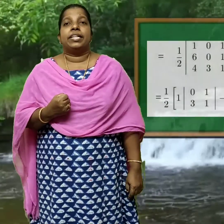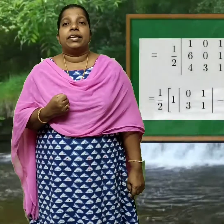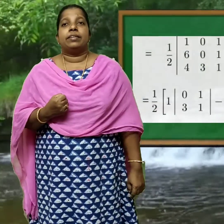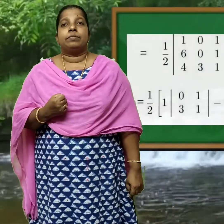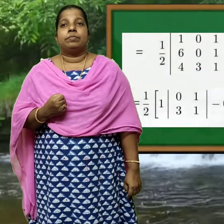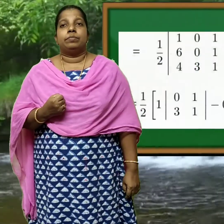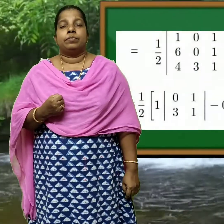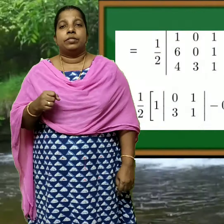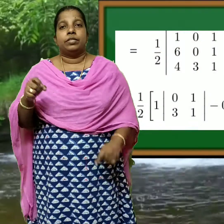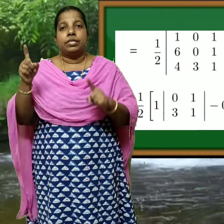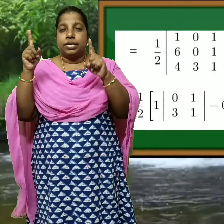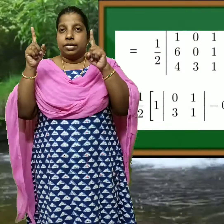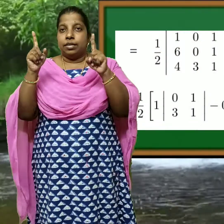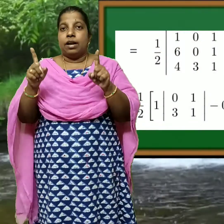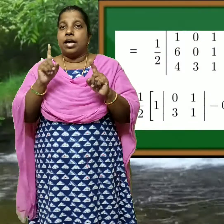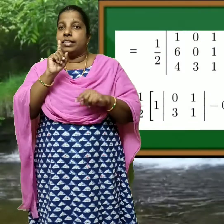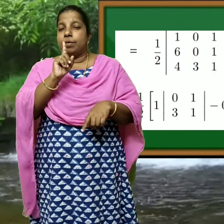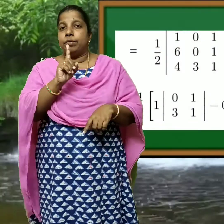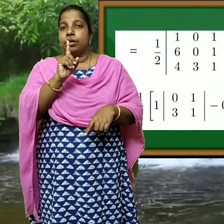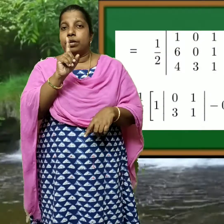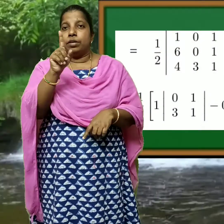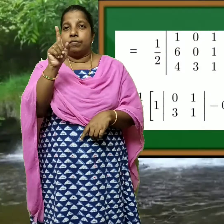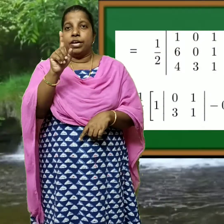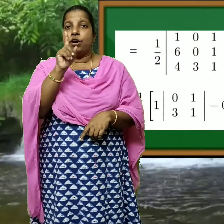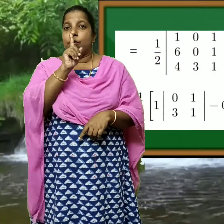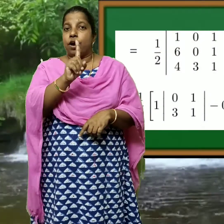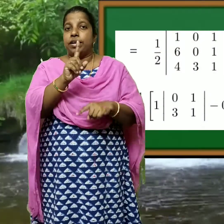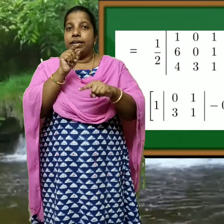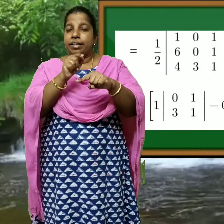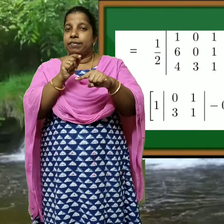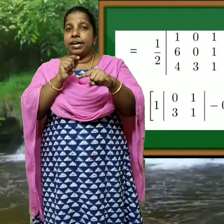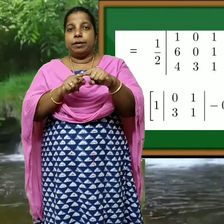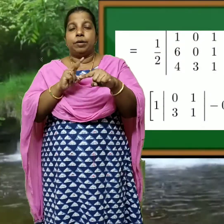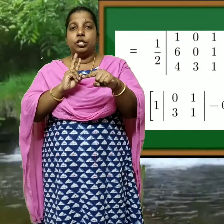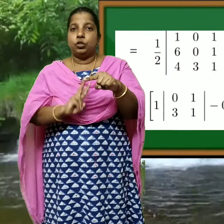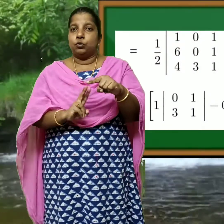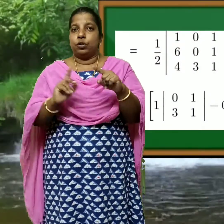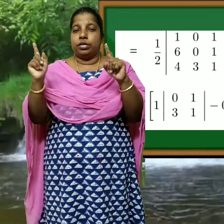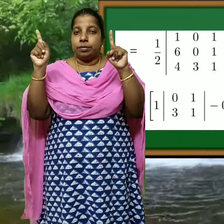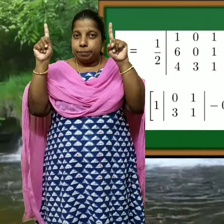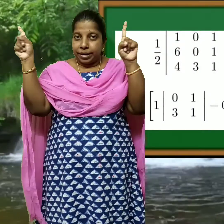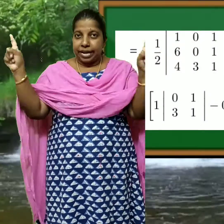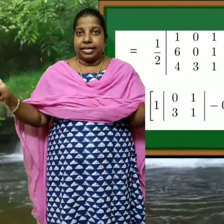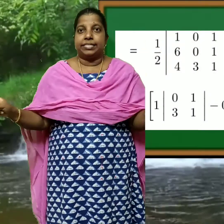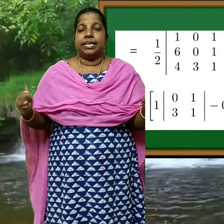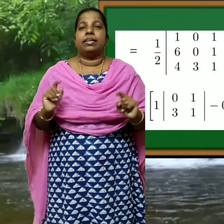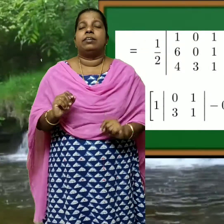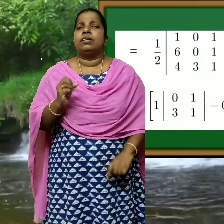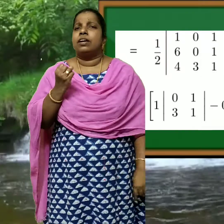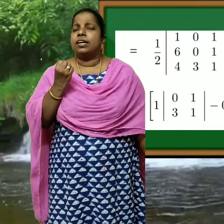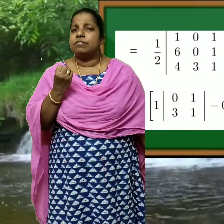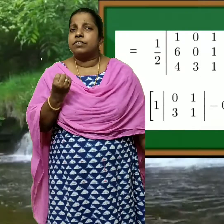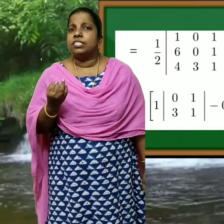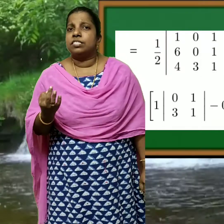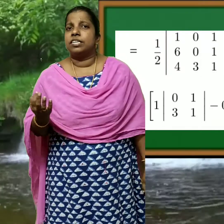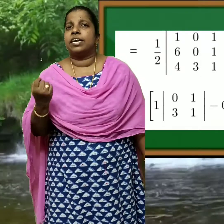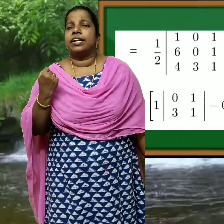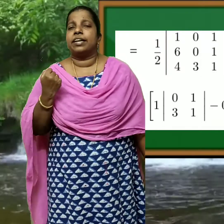ആദ്യം എടുക്കേണ്ട നമ്പർ ഏതാണ്? ആദ്യം ഫോർമുലയിലുള്ള 1/2 ബ്രാക്കറ്റിൽ